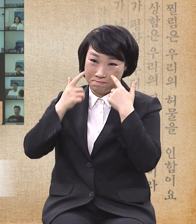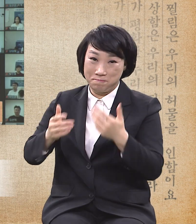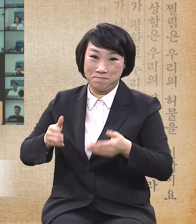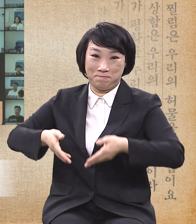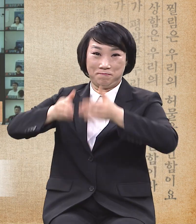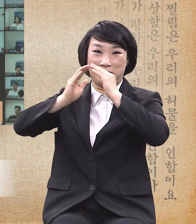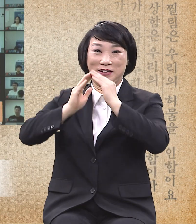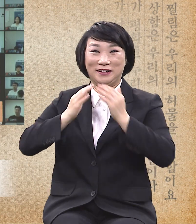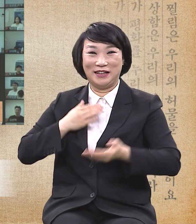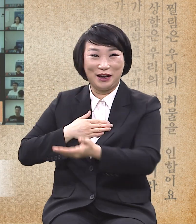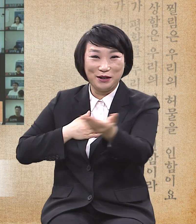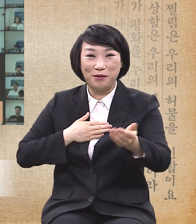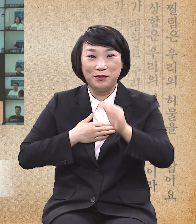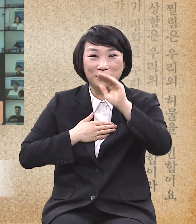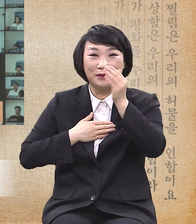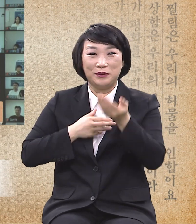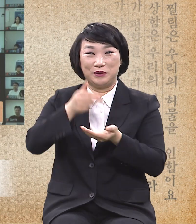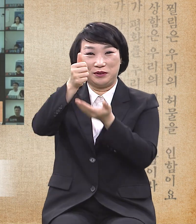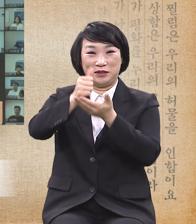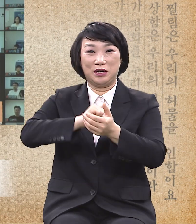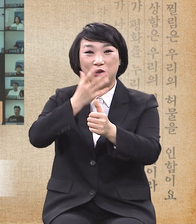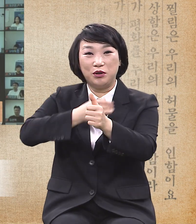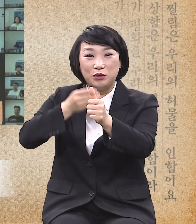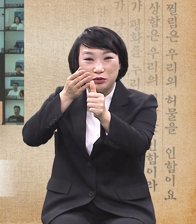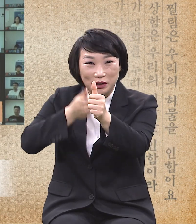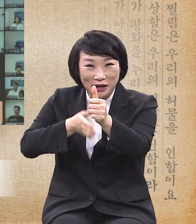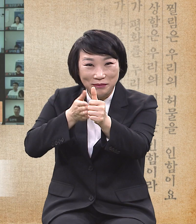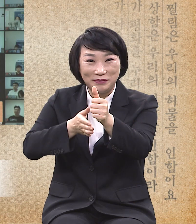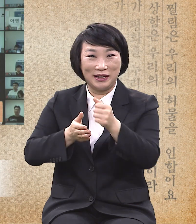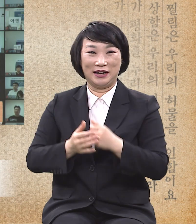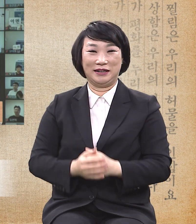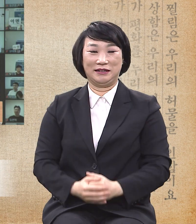짓는 여러분 되기를 주님의 이름으로 축원합니다.